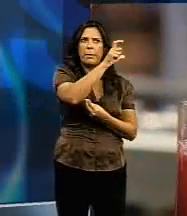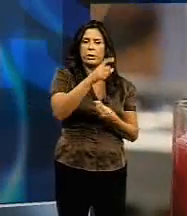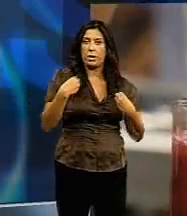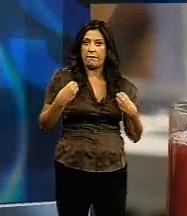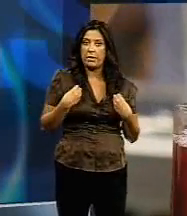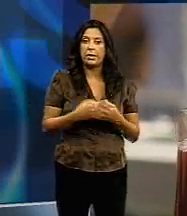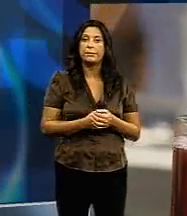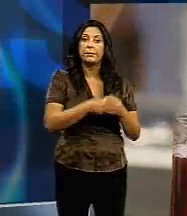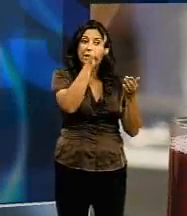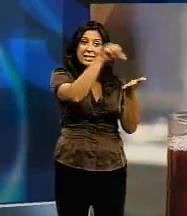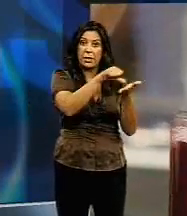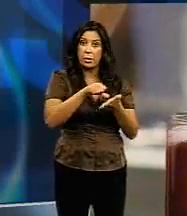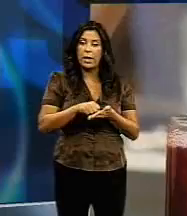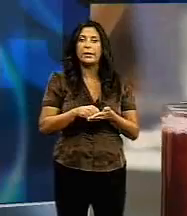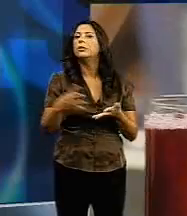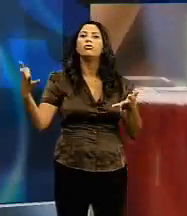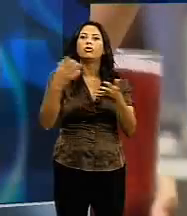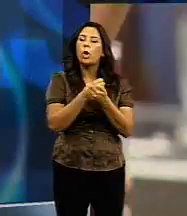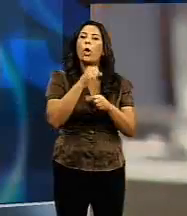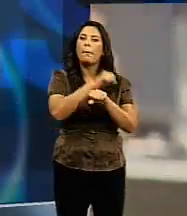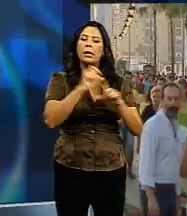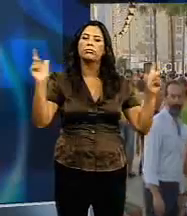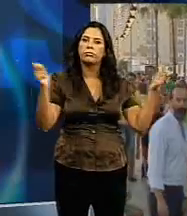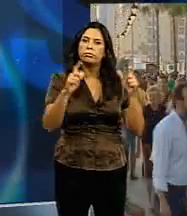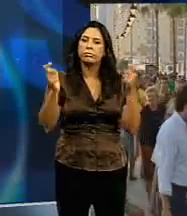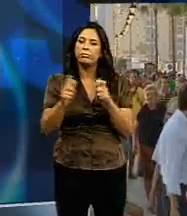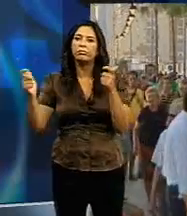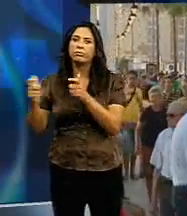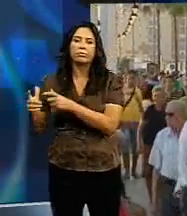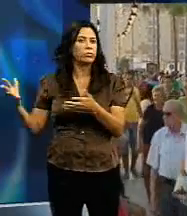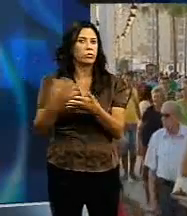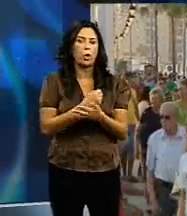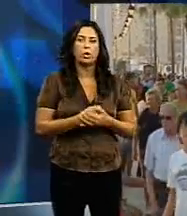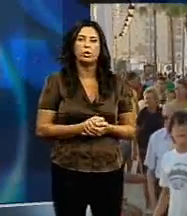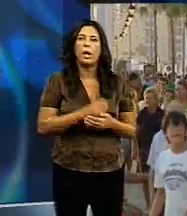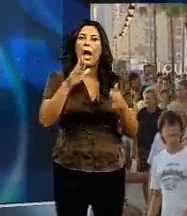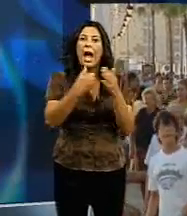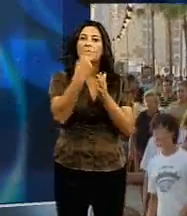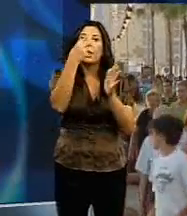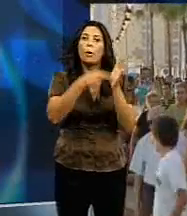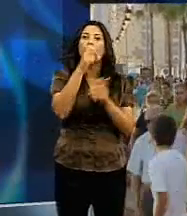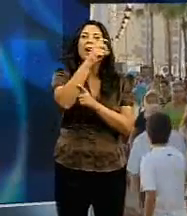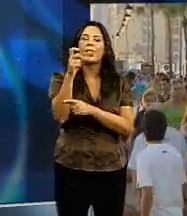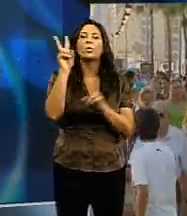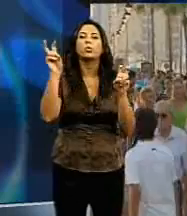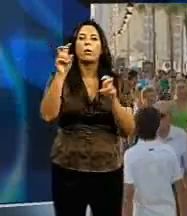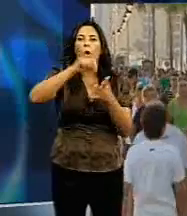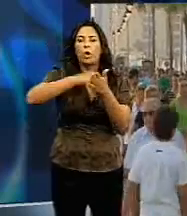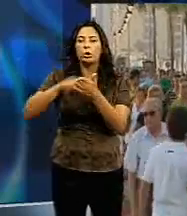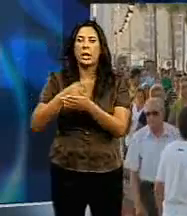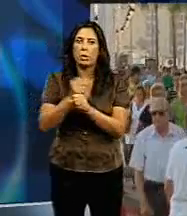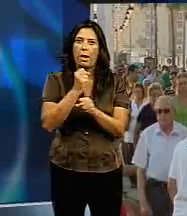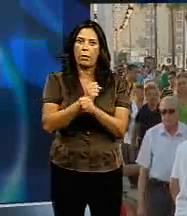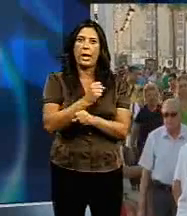población, han registrado descensos en sus tasas de paro sin excepción hasta sumar 2.100 nuevas incorporaciones laborales